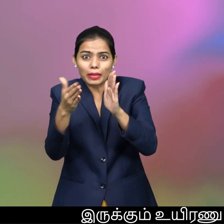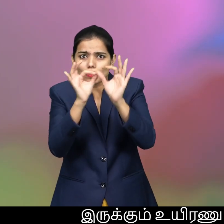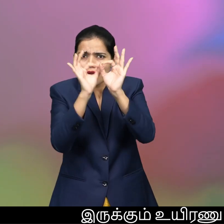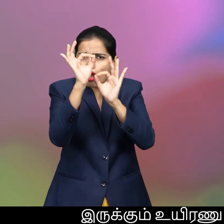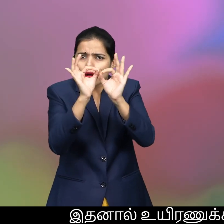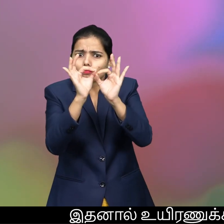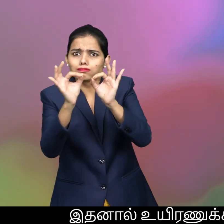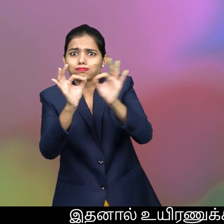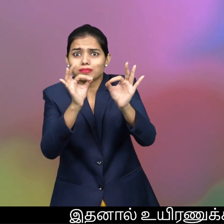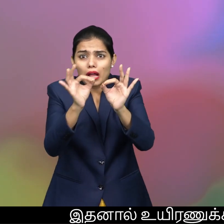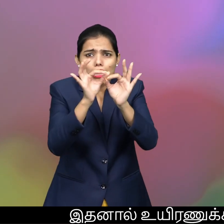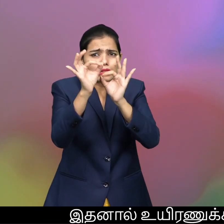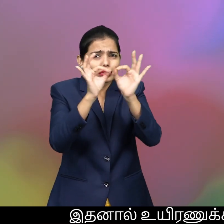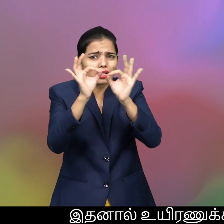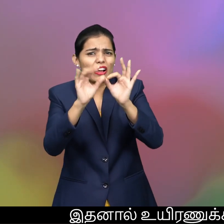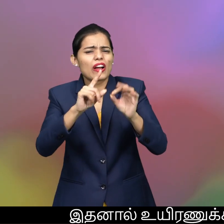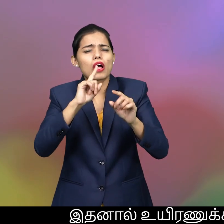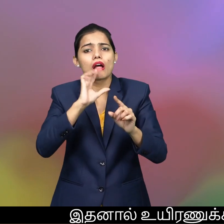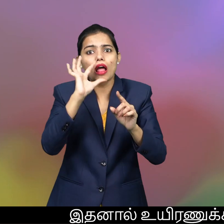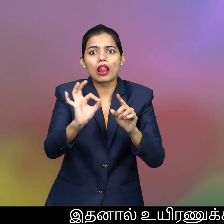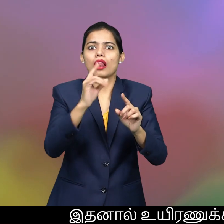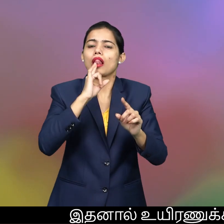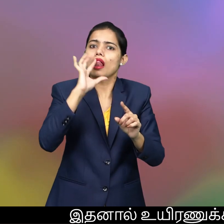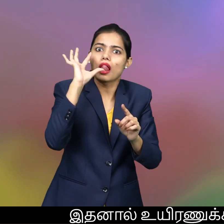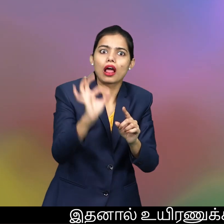இணைகிறது. இதனால் உயிரணு கணிக பகுப்பு முடிந்தது.